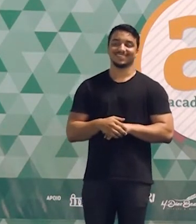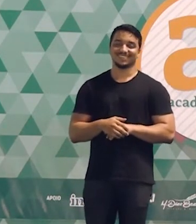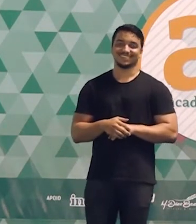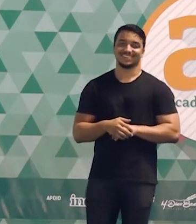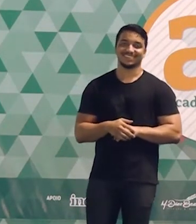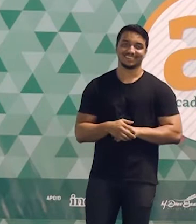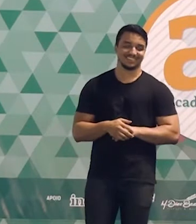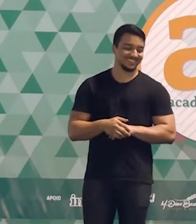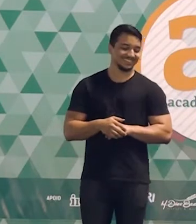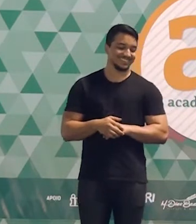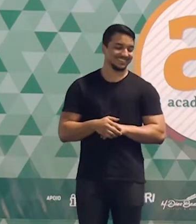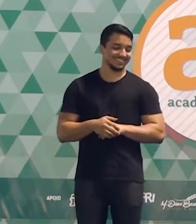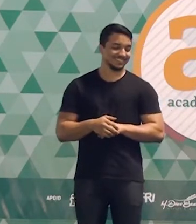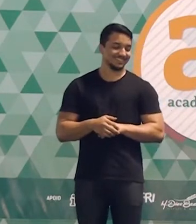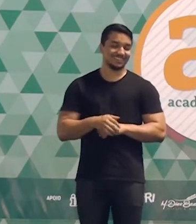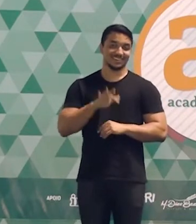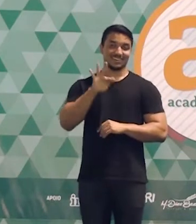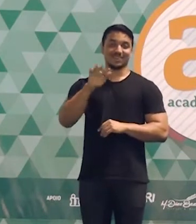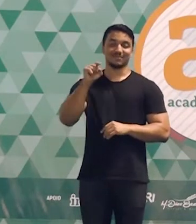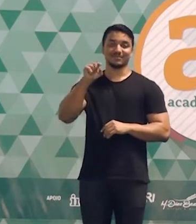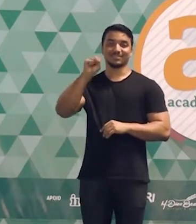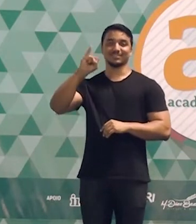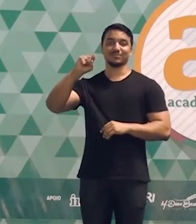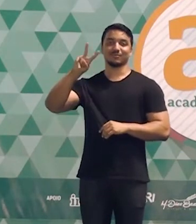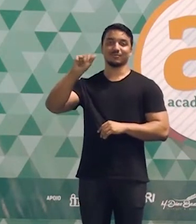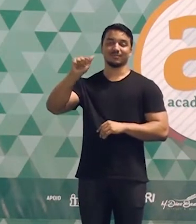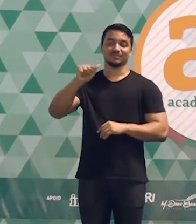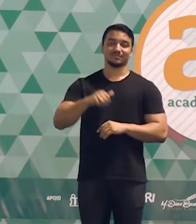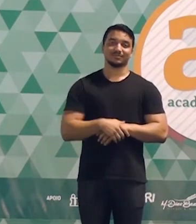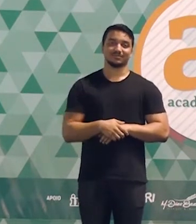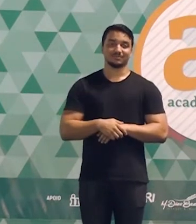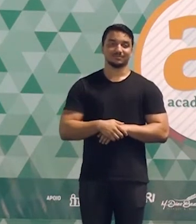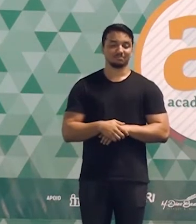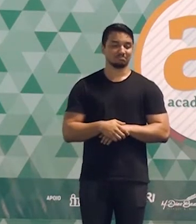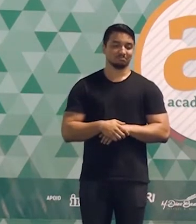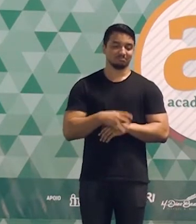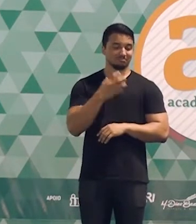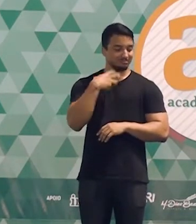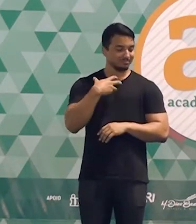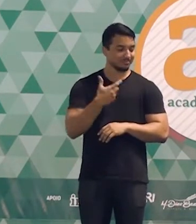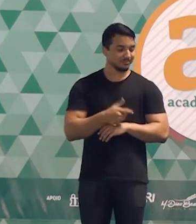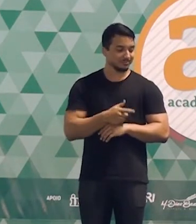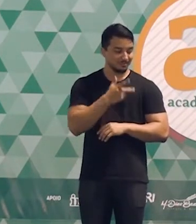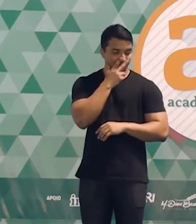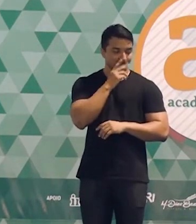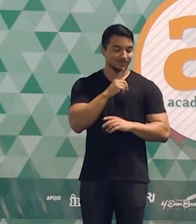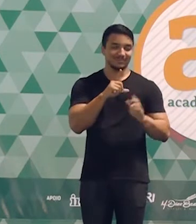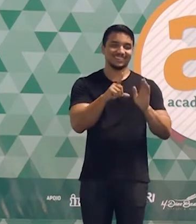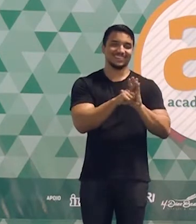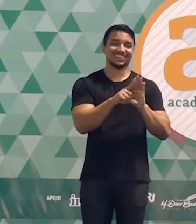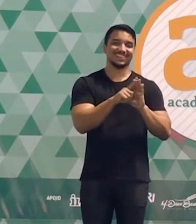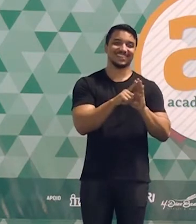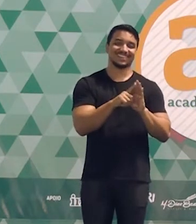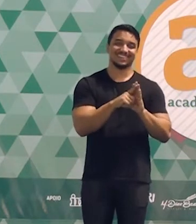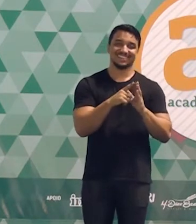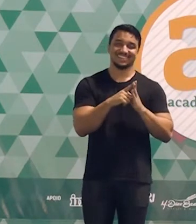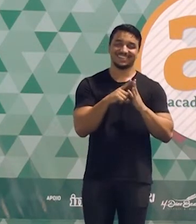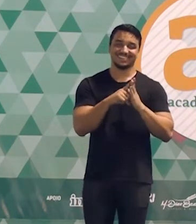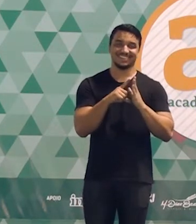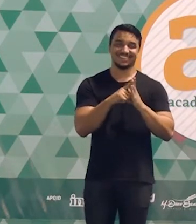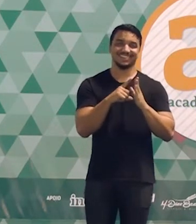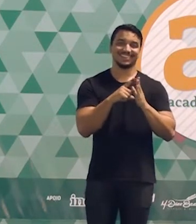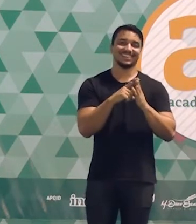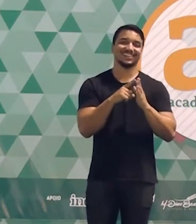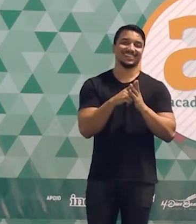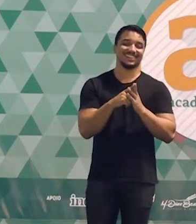social? F. Silva? Sério? Parece assim uma loja de ferragem. Meu